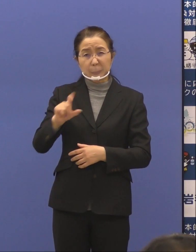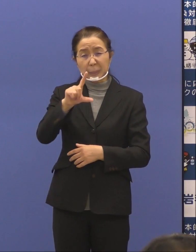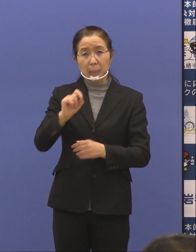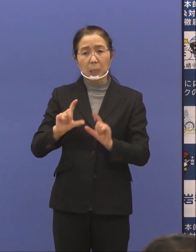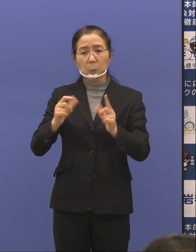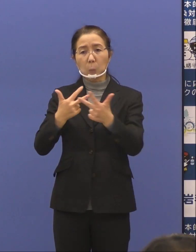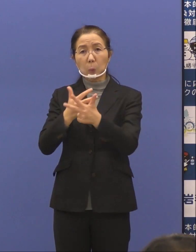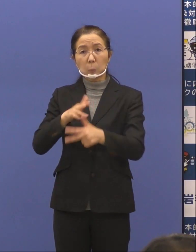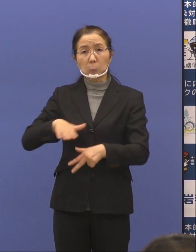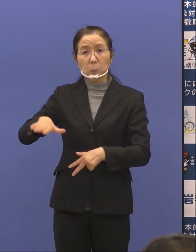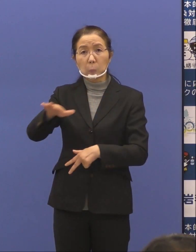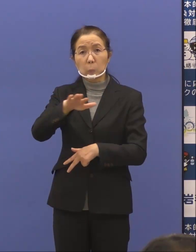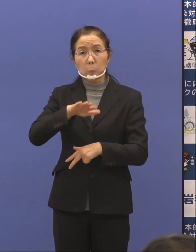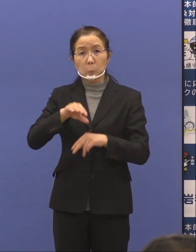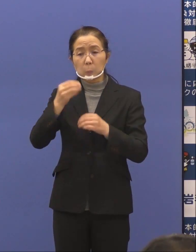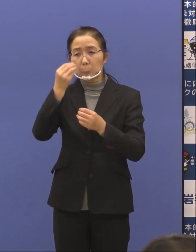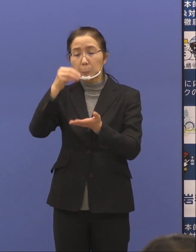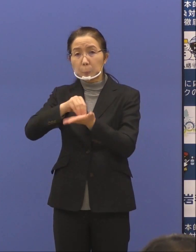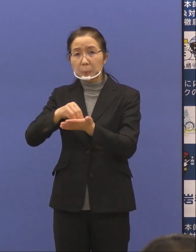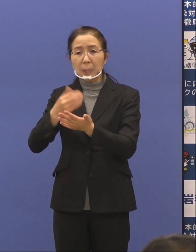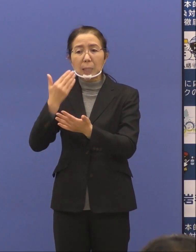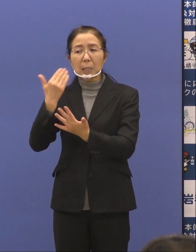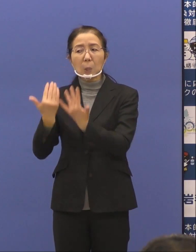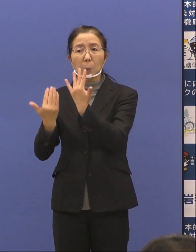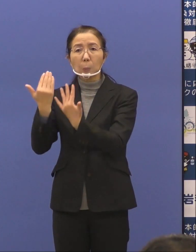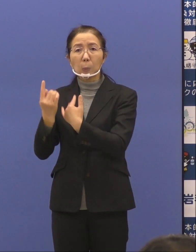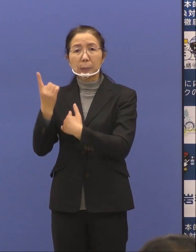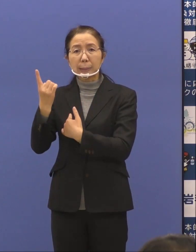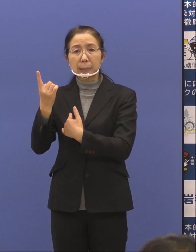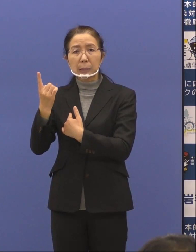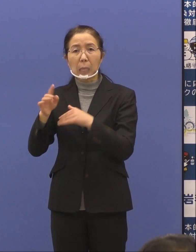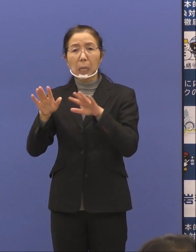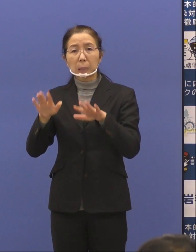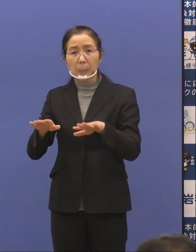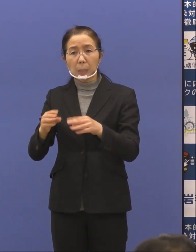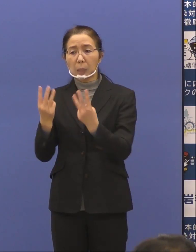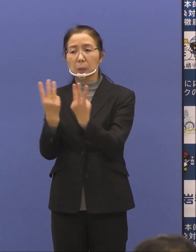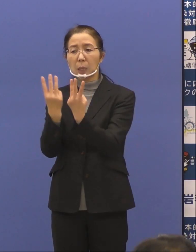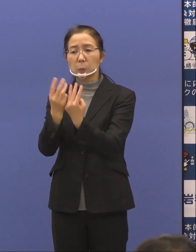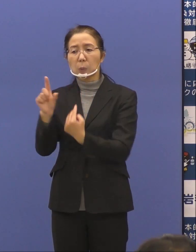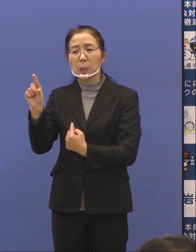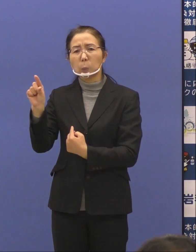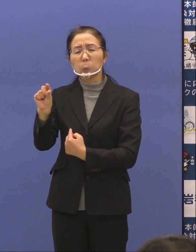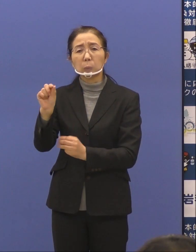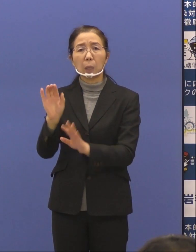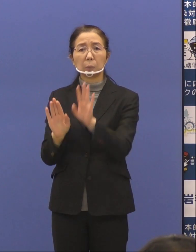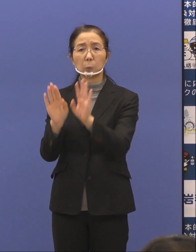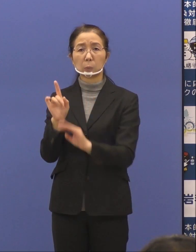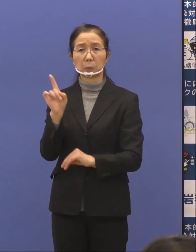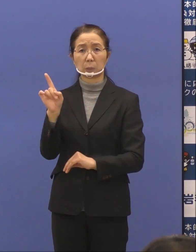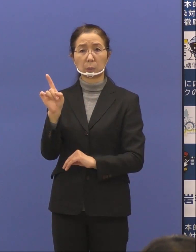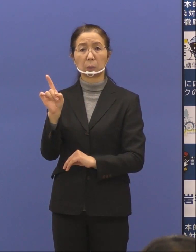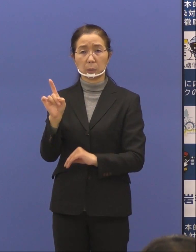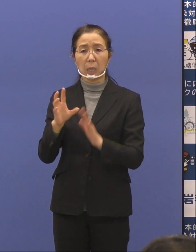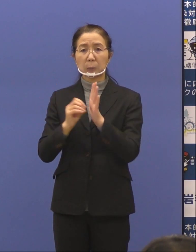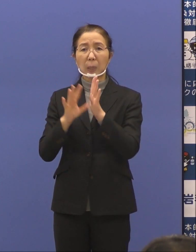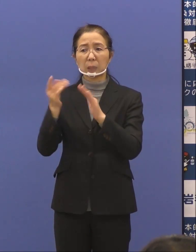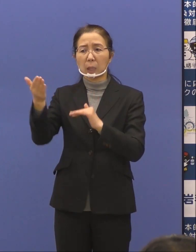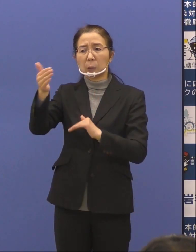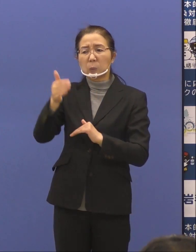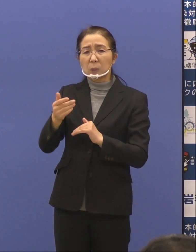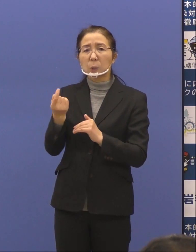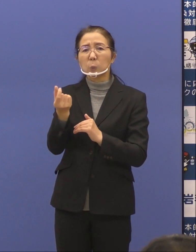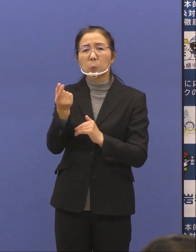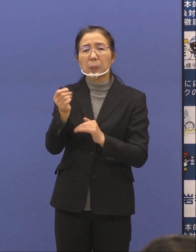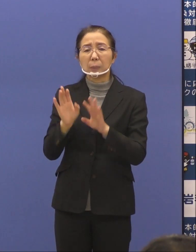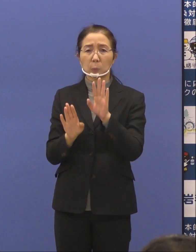北の中でも感染が目立っていた青森県が今東北で一番感染者が少ないという状態 で岩手はその次に